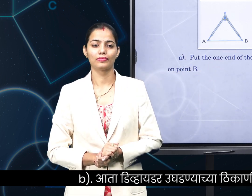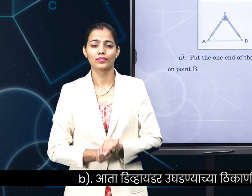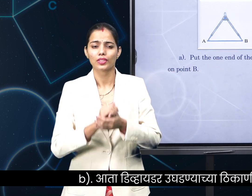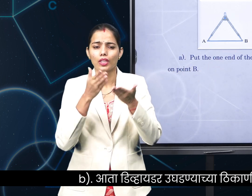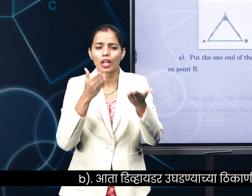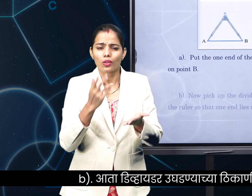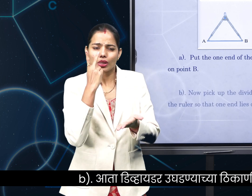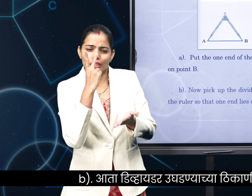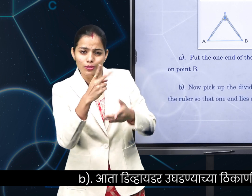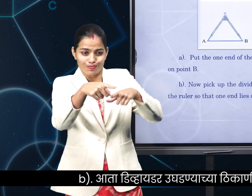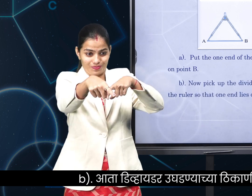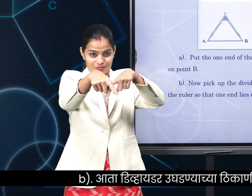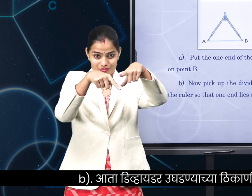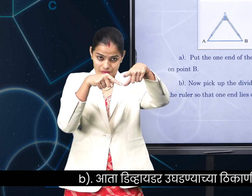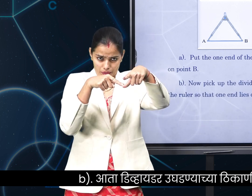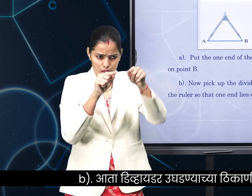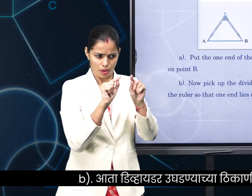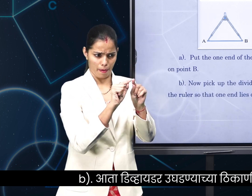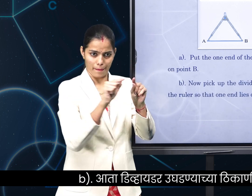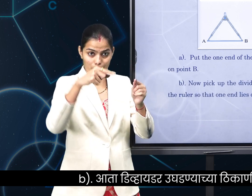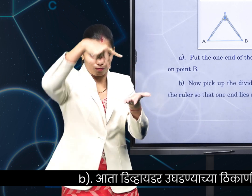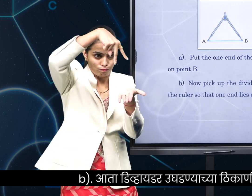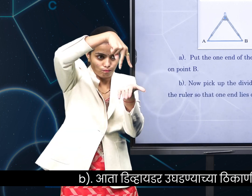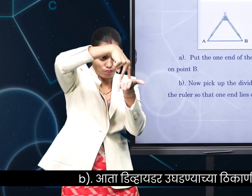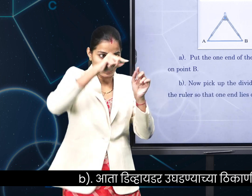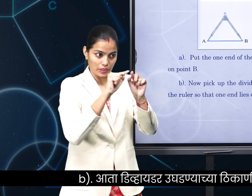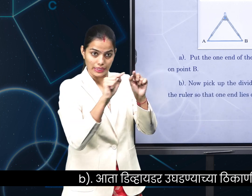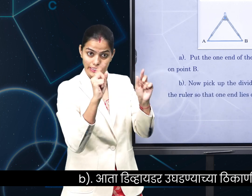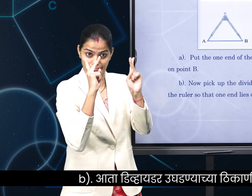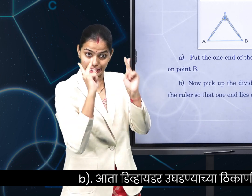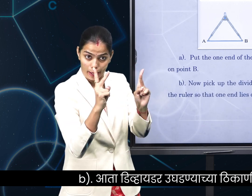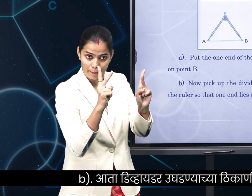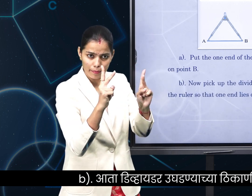B. आता डिवायडर उघडायच्या ठिकाणी अडथळा न आणता उचला